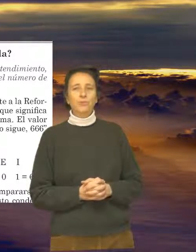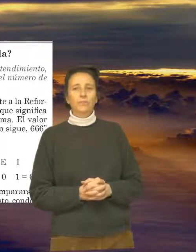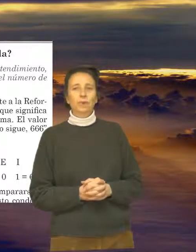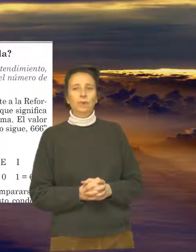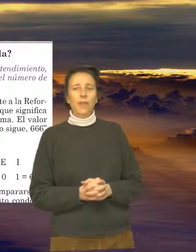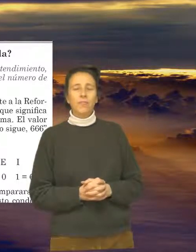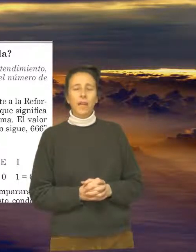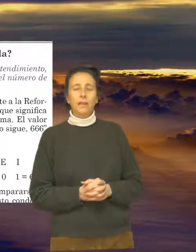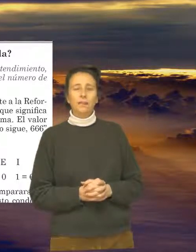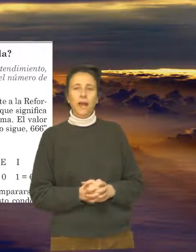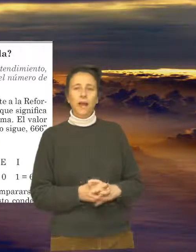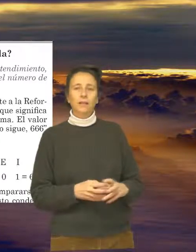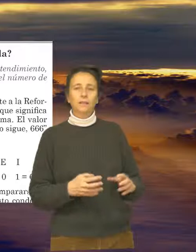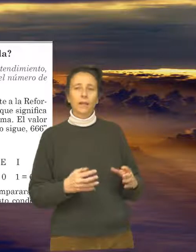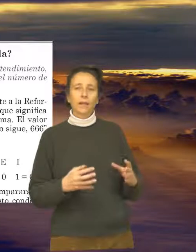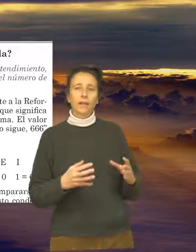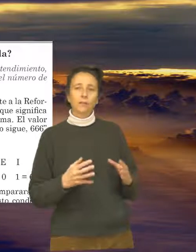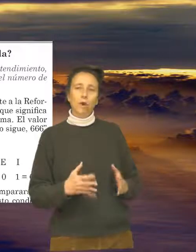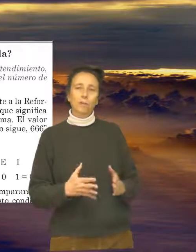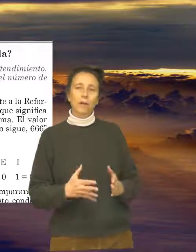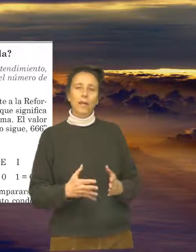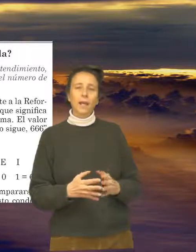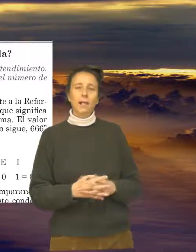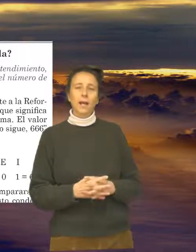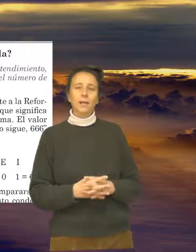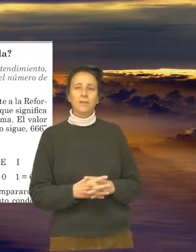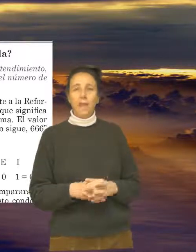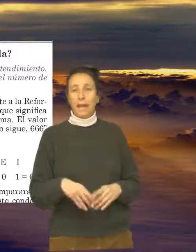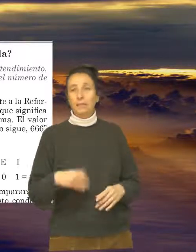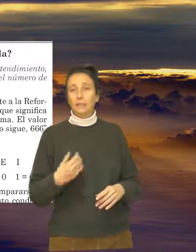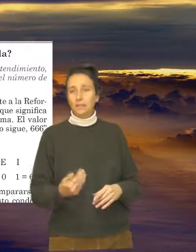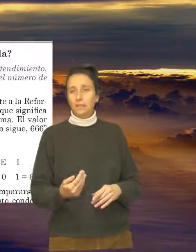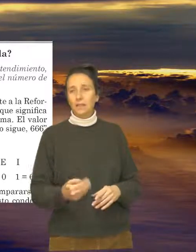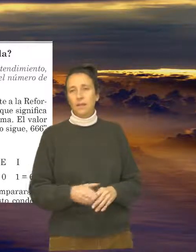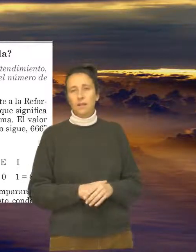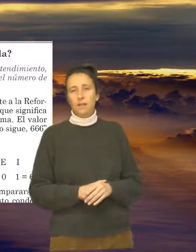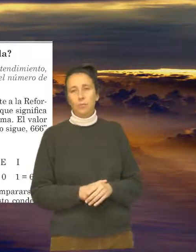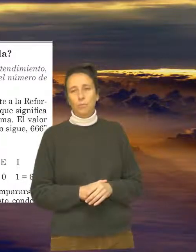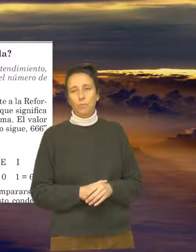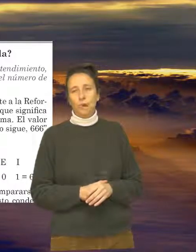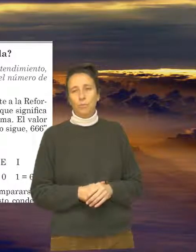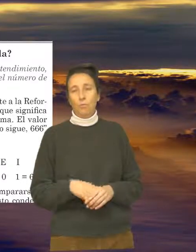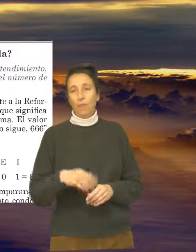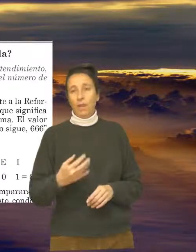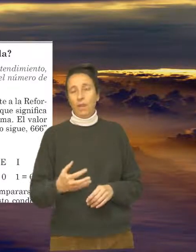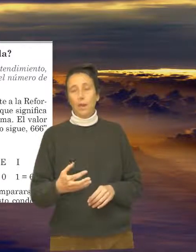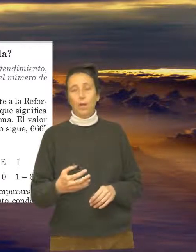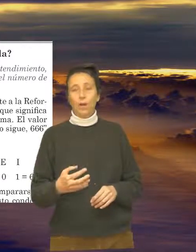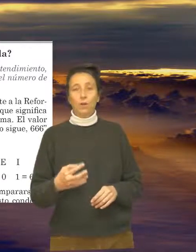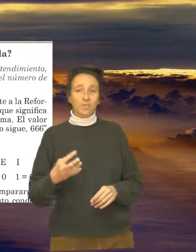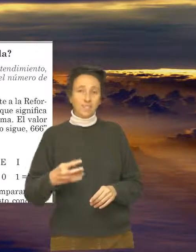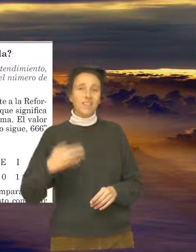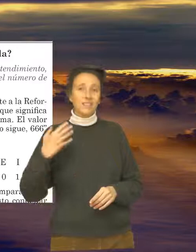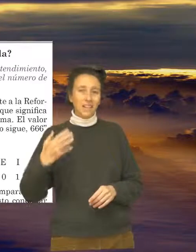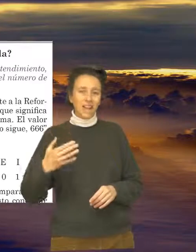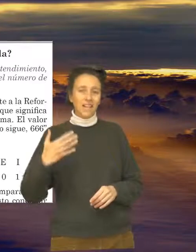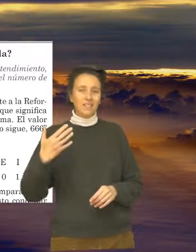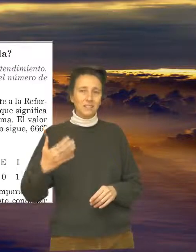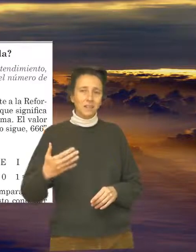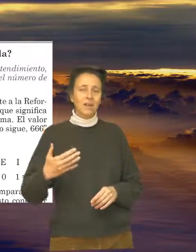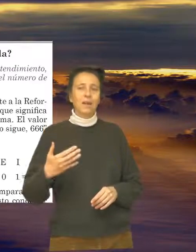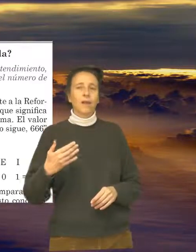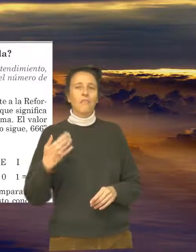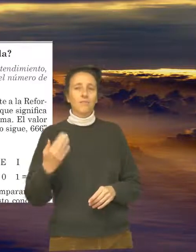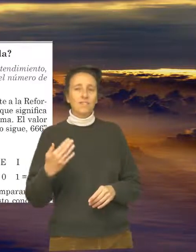una relación directa entre el nombre y las características que demuestra un bebé o en lo que se desea